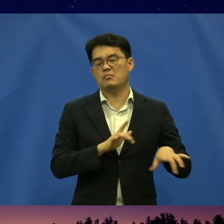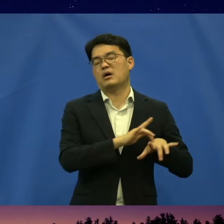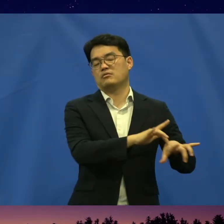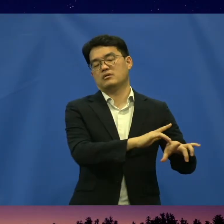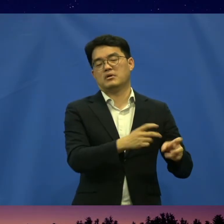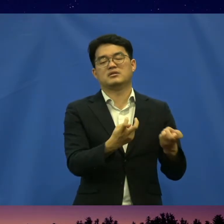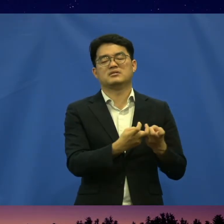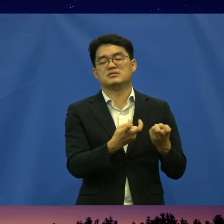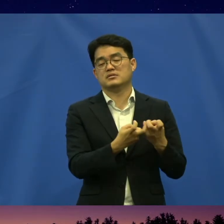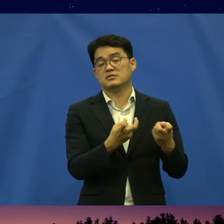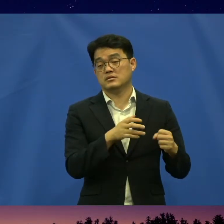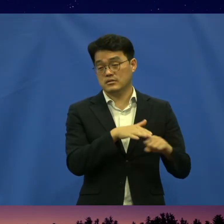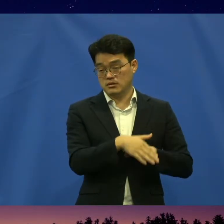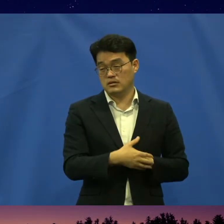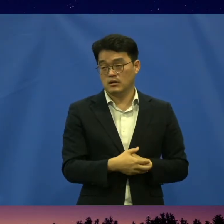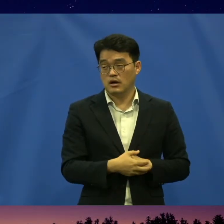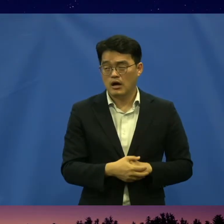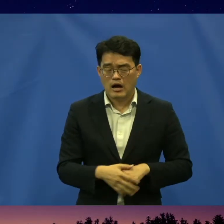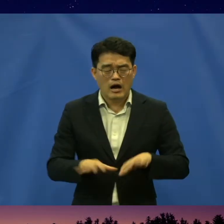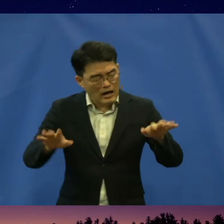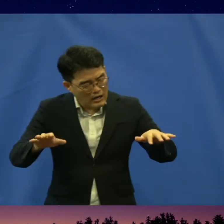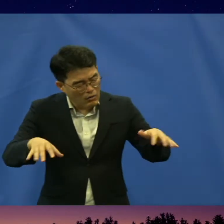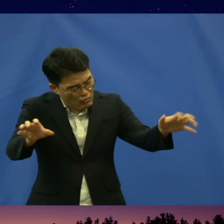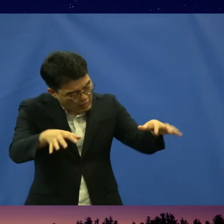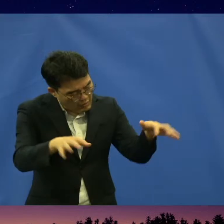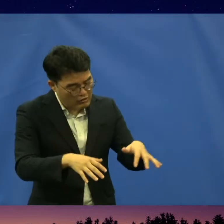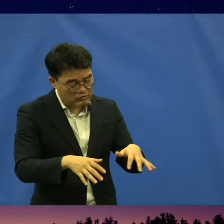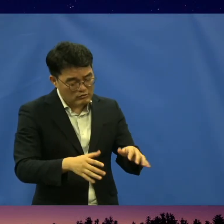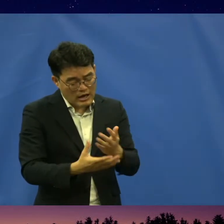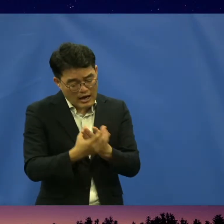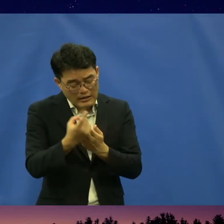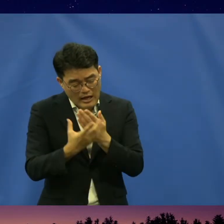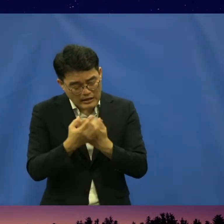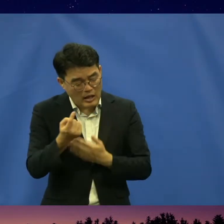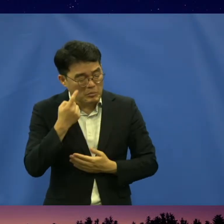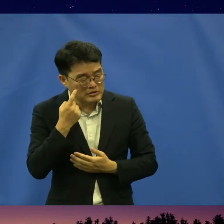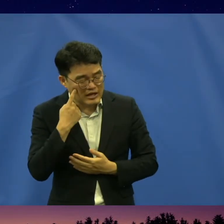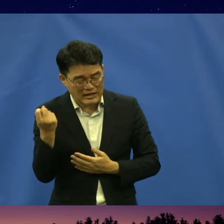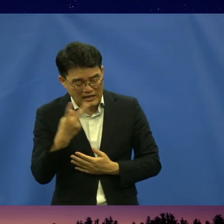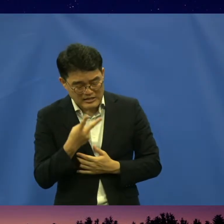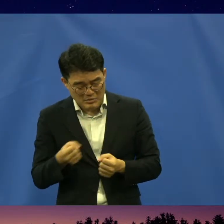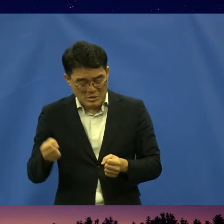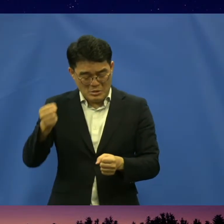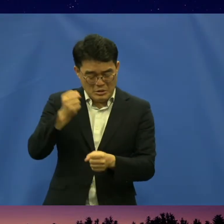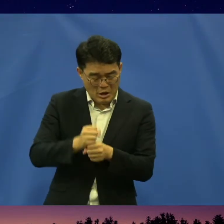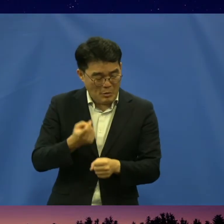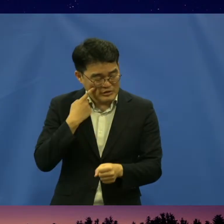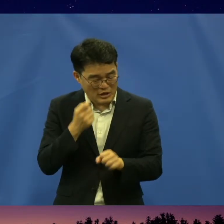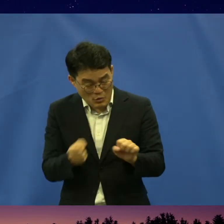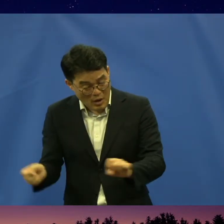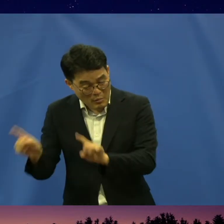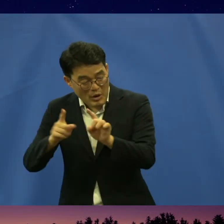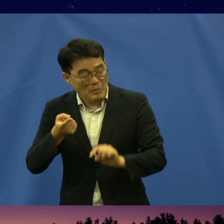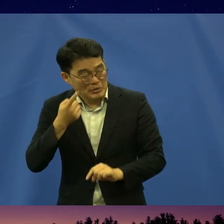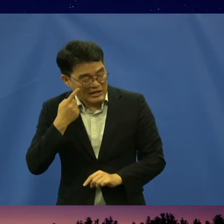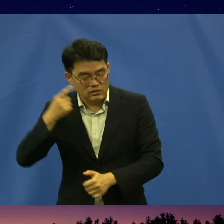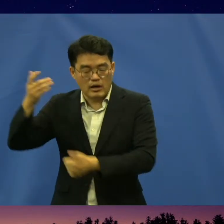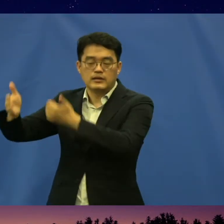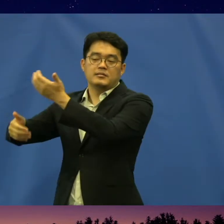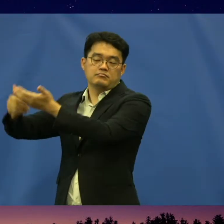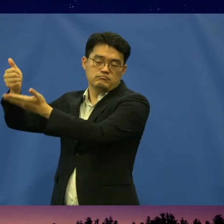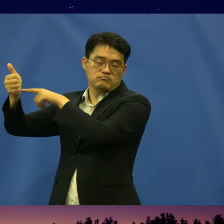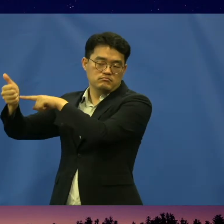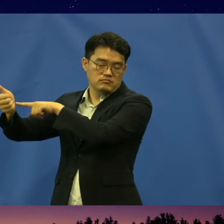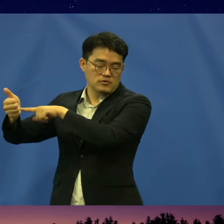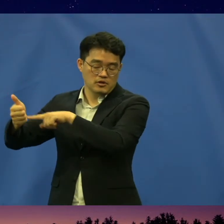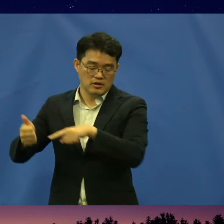거예요. 어디든 그래요. 어디든. 살리려고 하는 것은 하나님이 하십니다. 마귀는 살리는 거 못해요. 마귀는 죽이는 걸